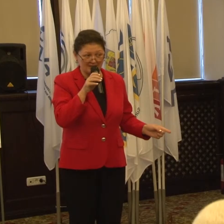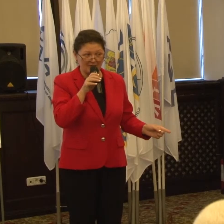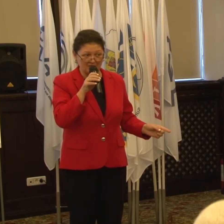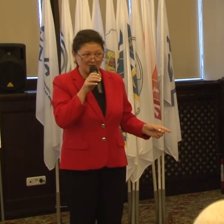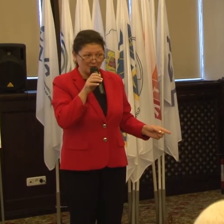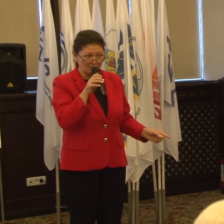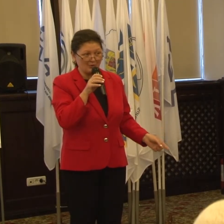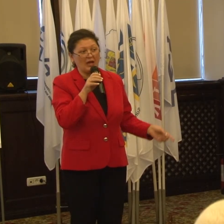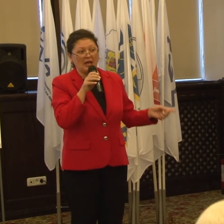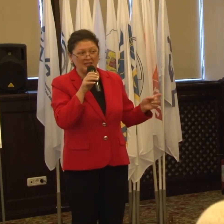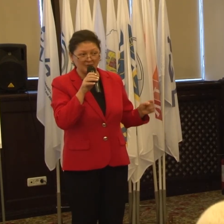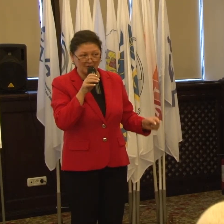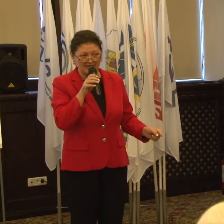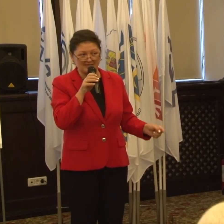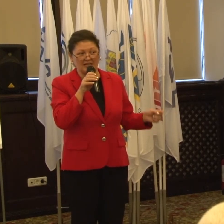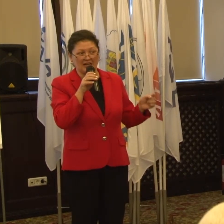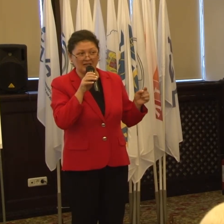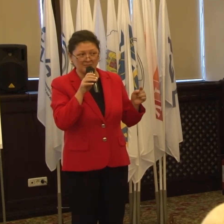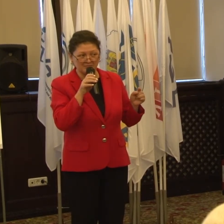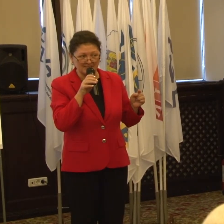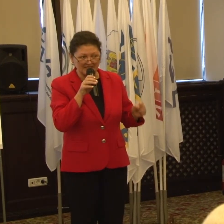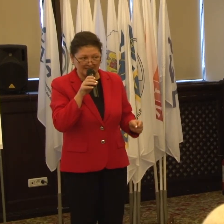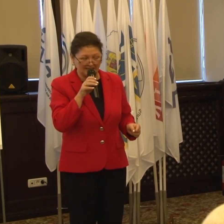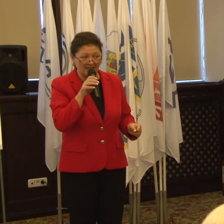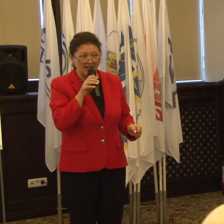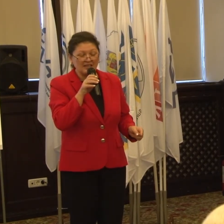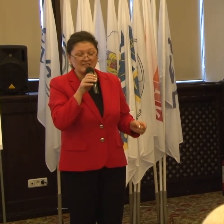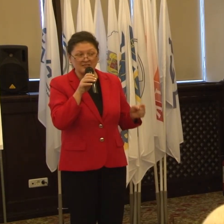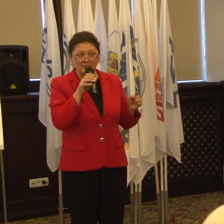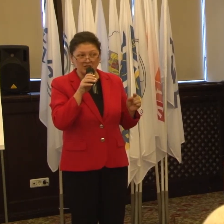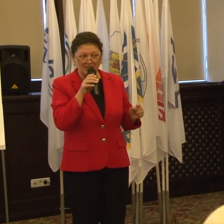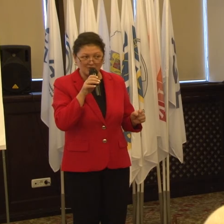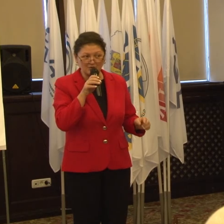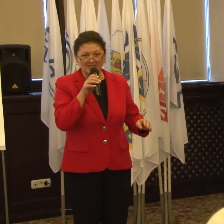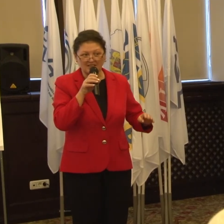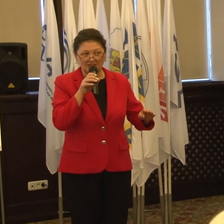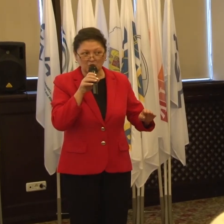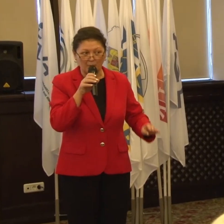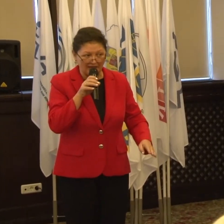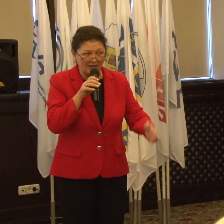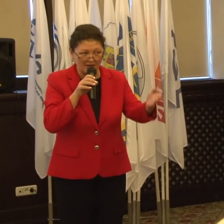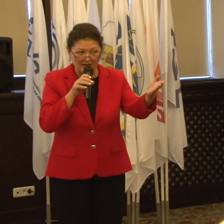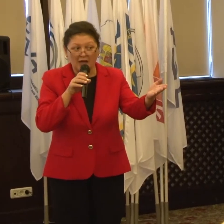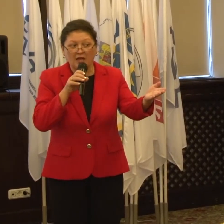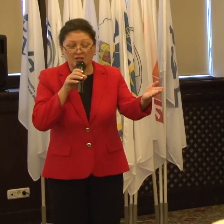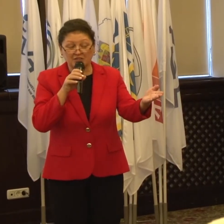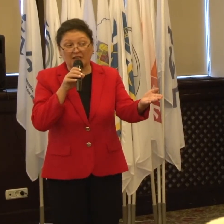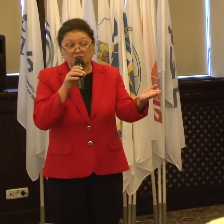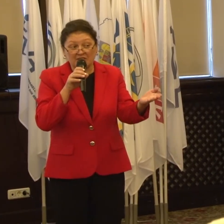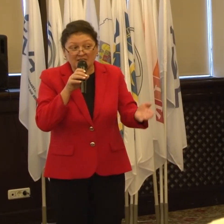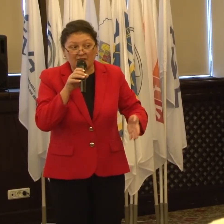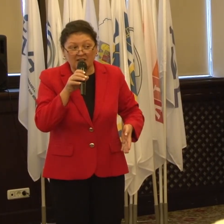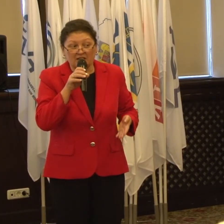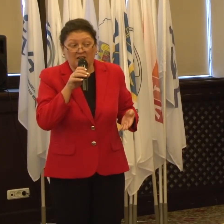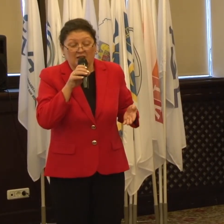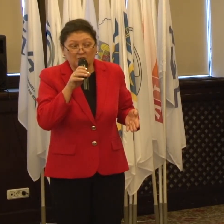autiști se întâmplă acest lucru. În educație, în sănătate, se întâmplă și la surs de când ești copil. Și